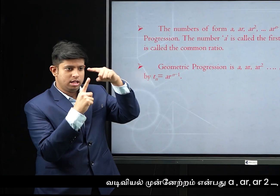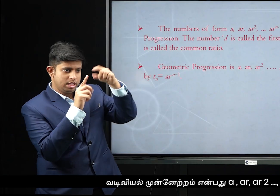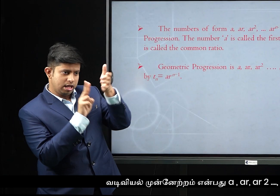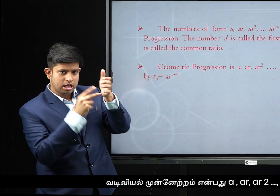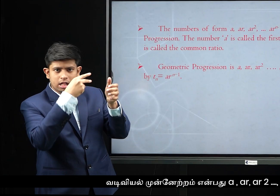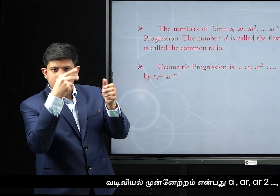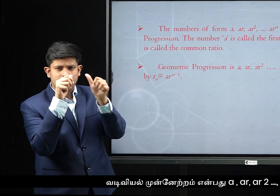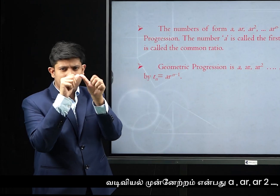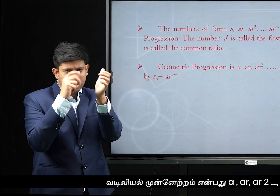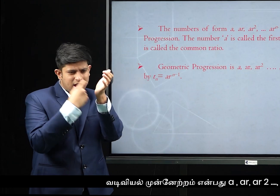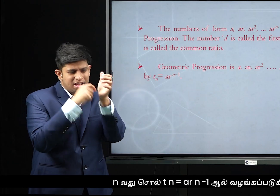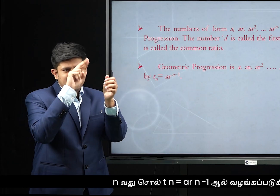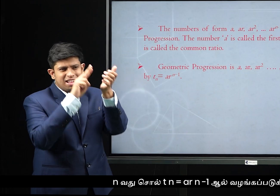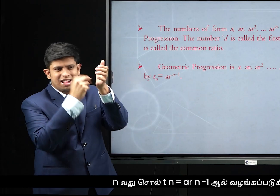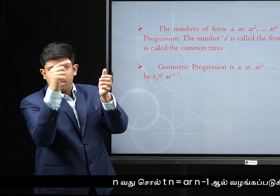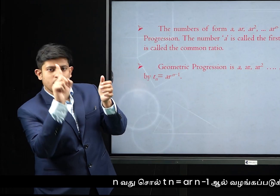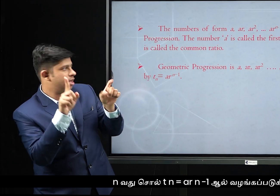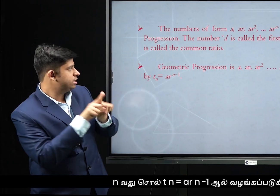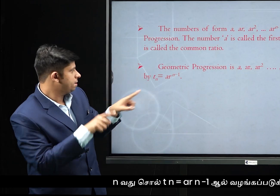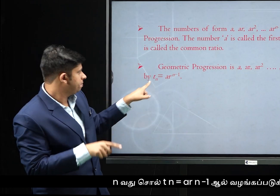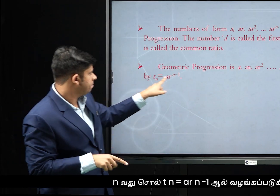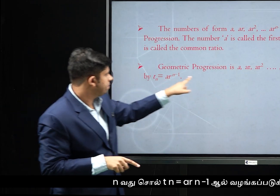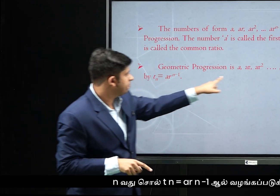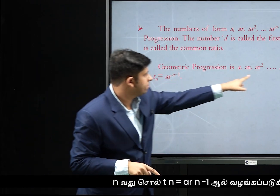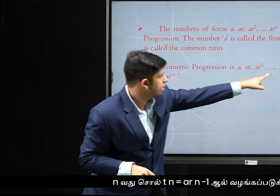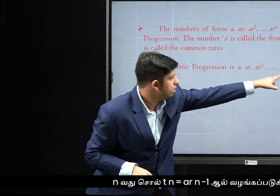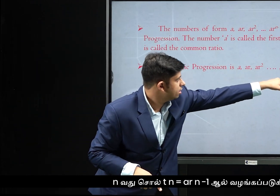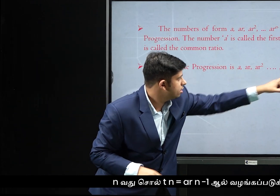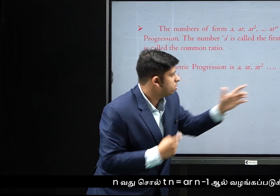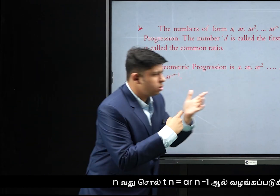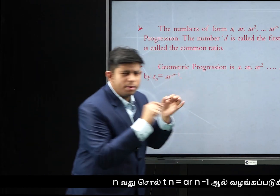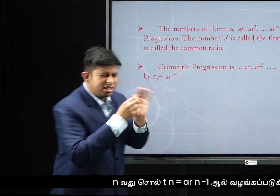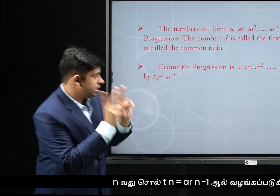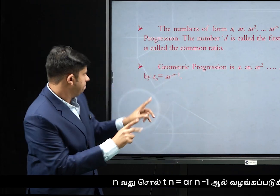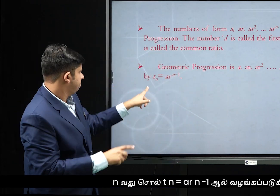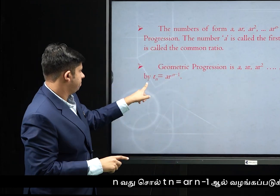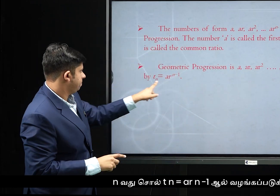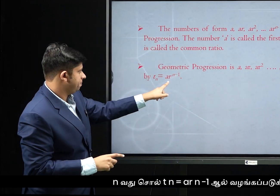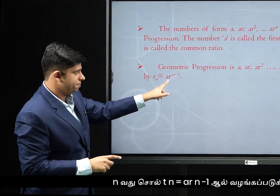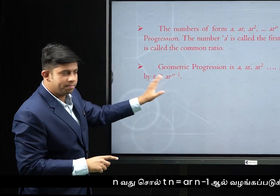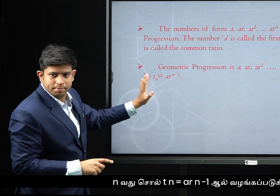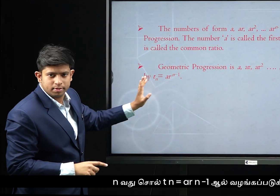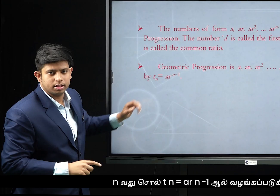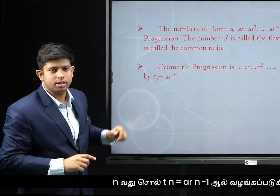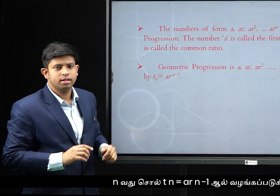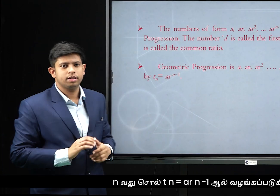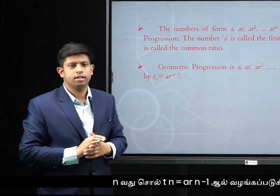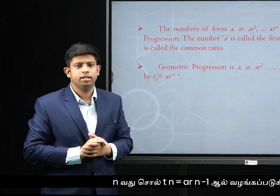மேலிலக்கு கழித்தல் 1 எண்ணாவது சொல் டி கீழிலக்கு n ஈடு ஏஆர் மேலிலக்கு n